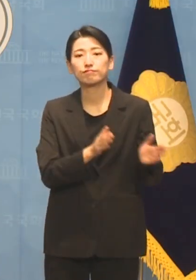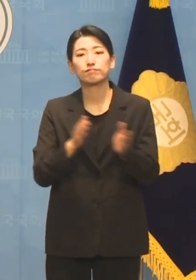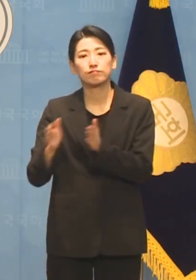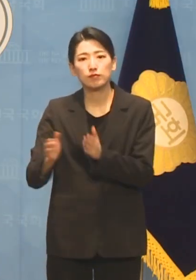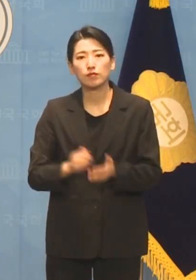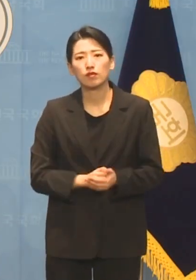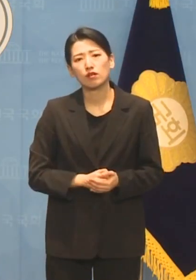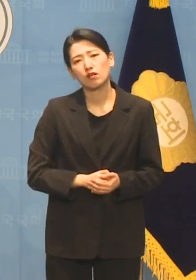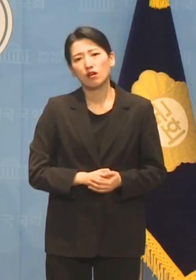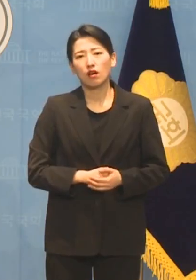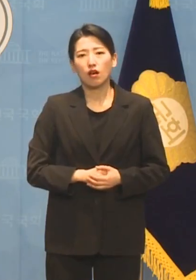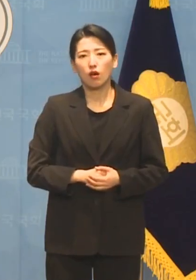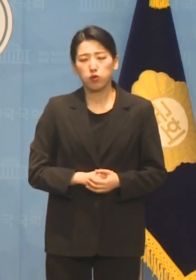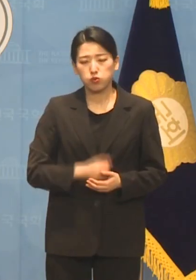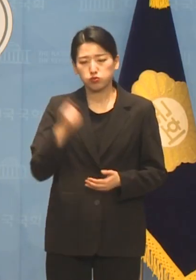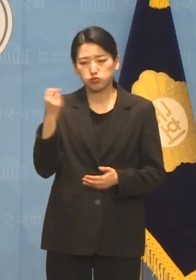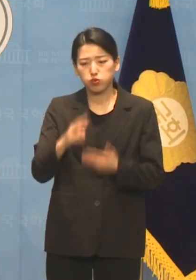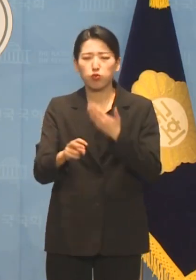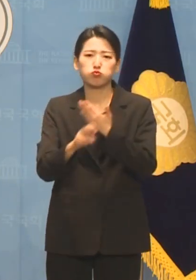부정선거 등 관련 키워드가